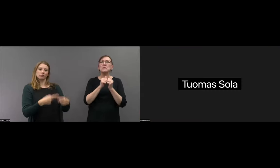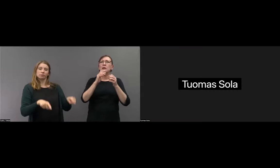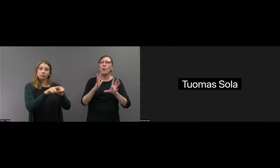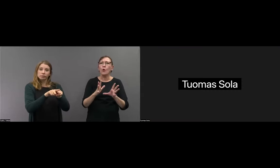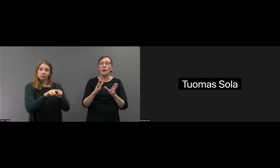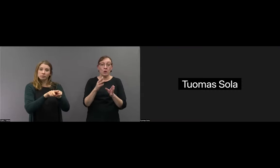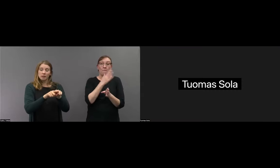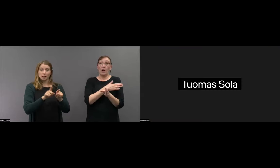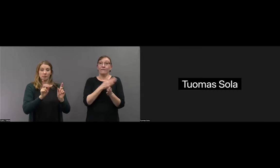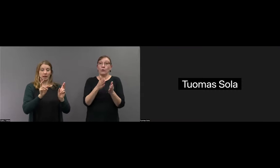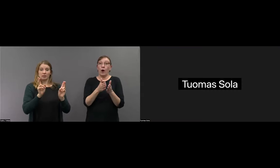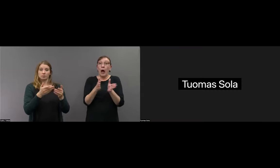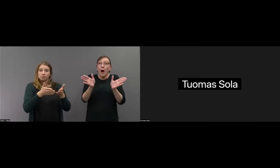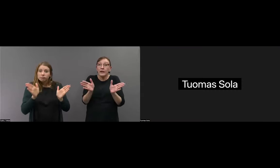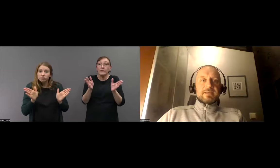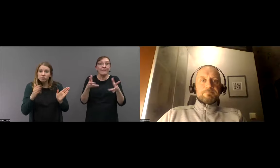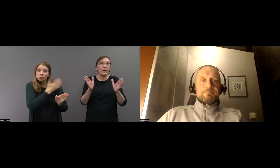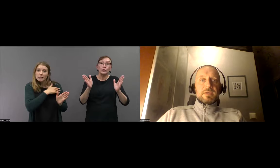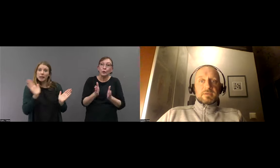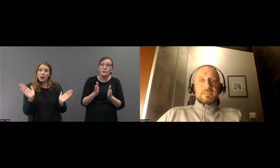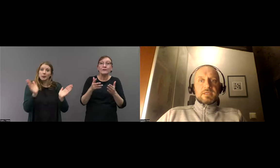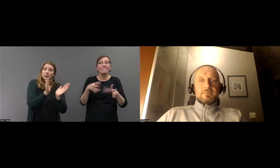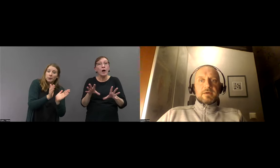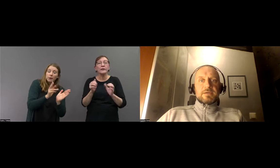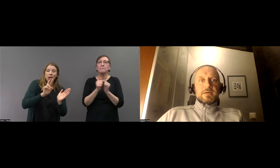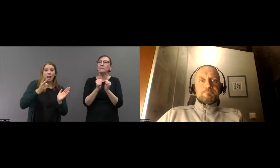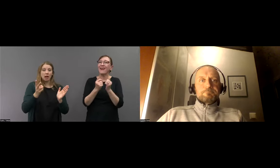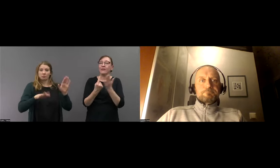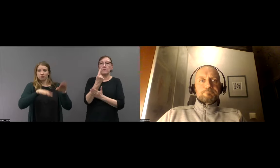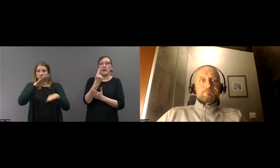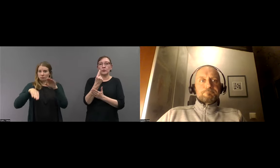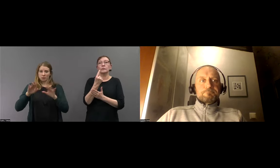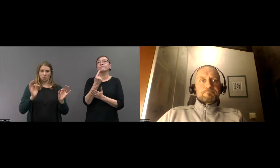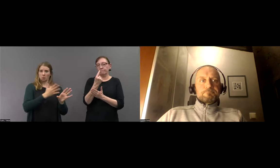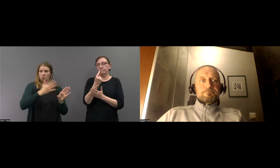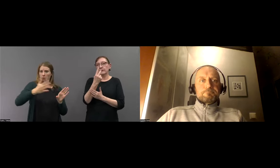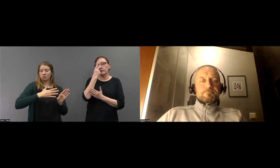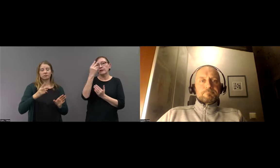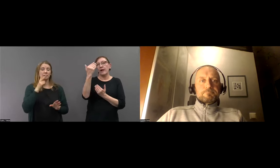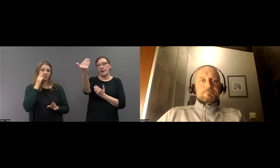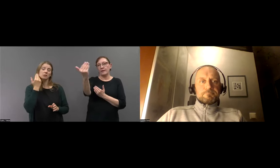palvelu vai supiste tai jotakin muuta siltä väliltä, niin sen näyttää aika.